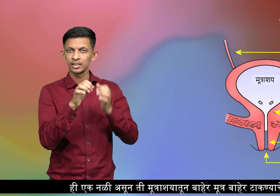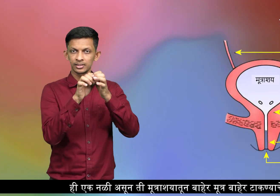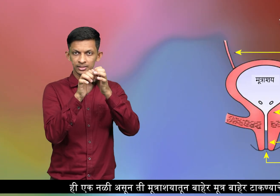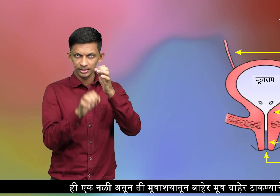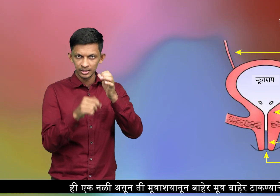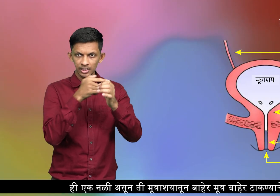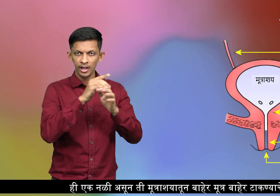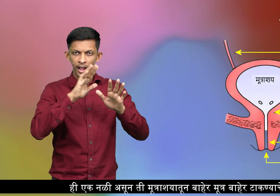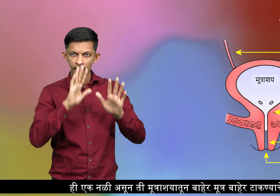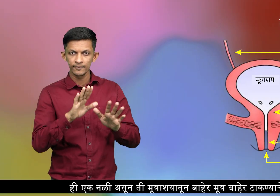करते.